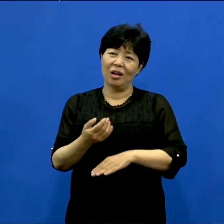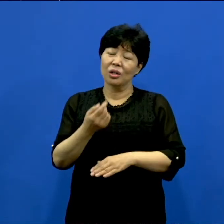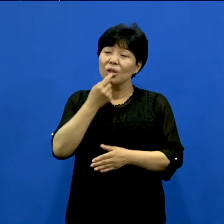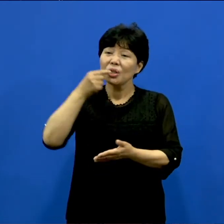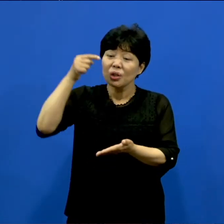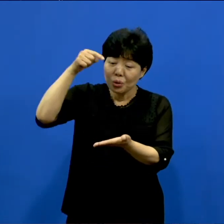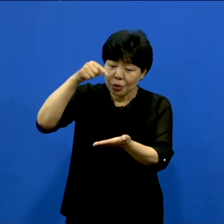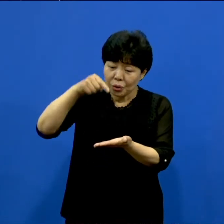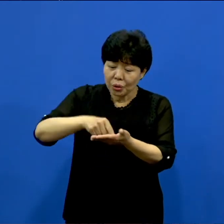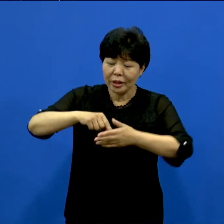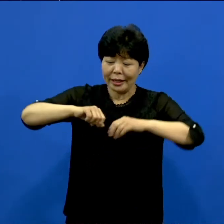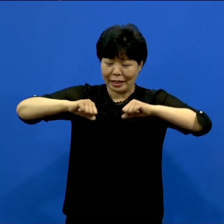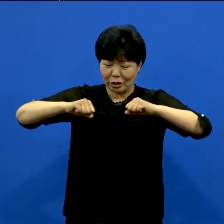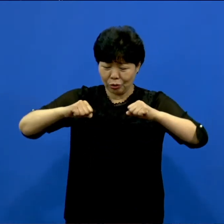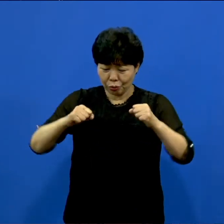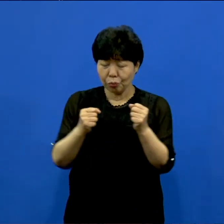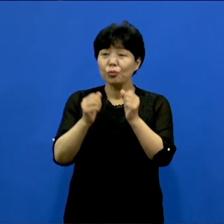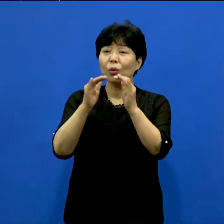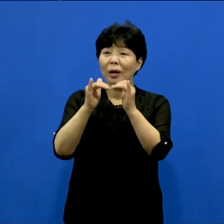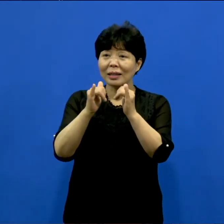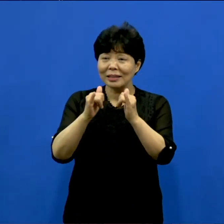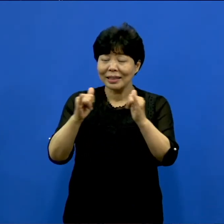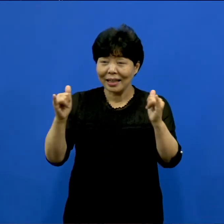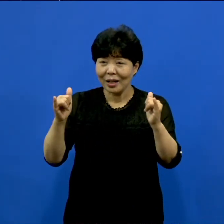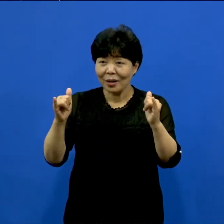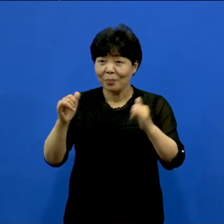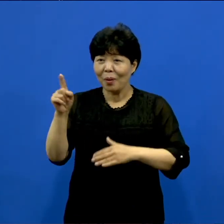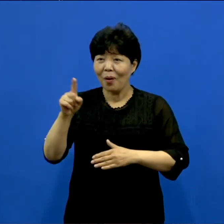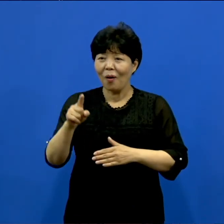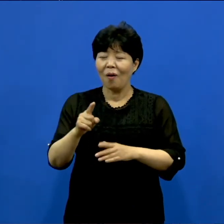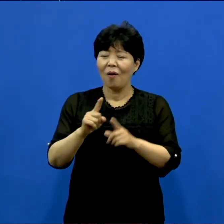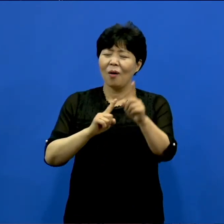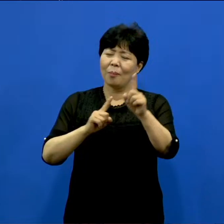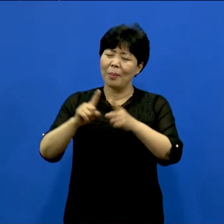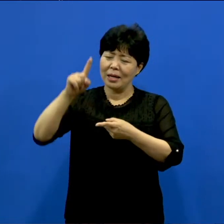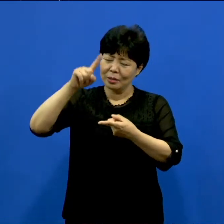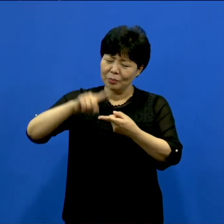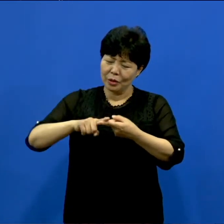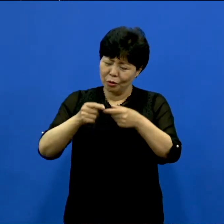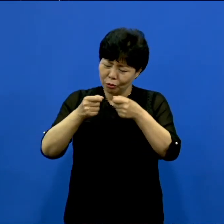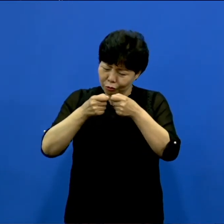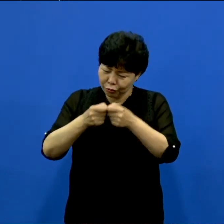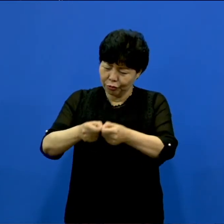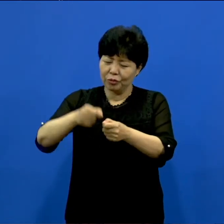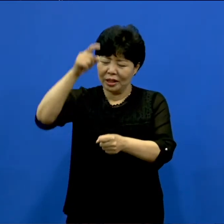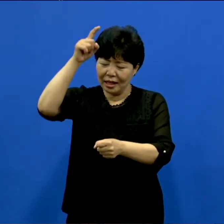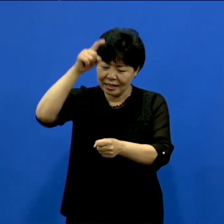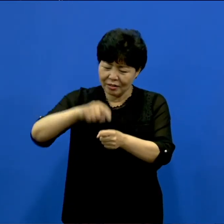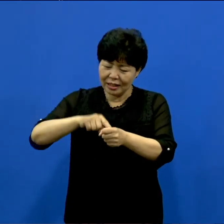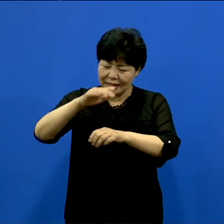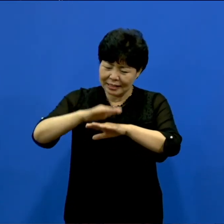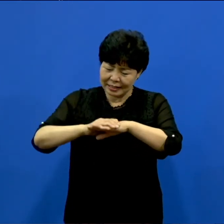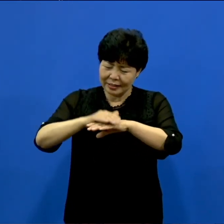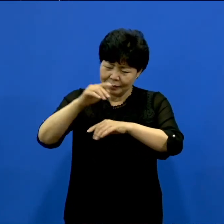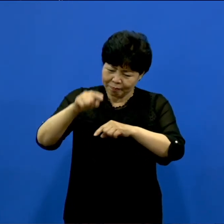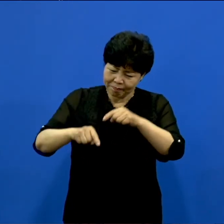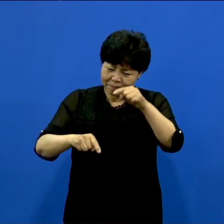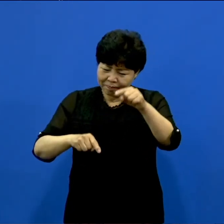그게 하루아침에 이루어진 게 아니에요. 말씀을 구체적으로 실천하는 가운데 하나님의 선하심을